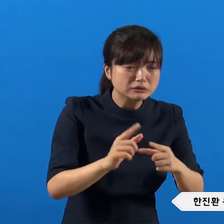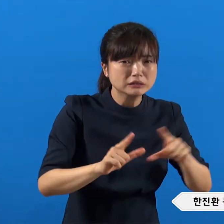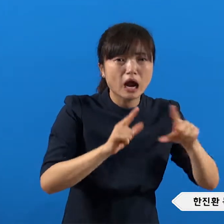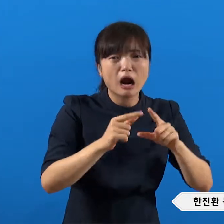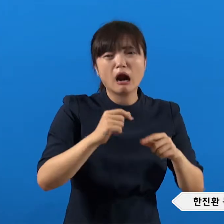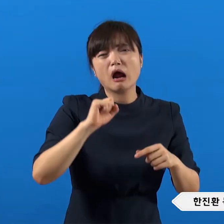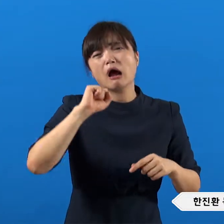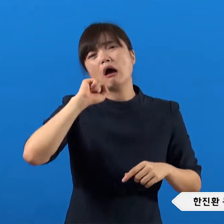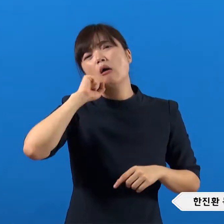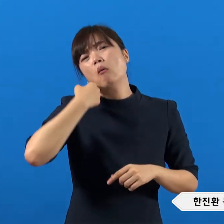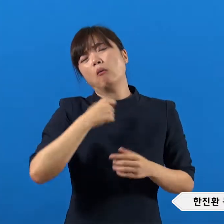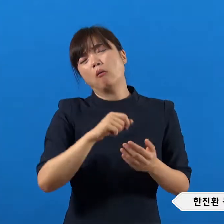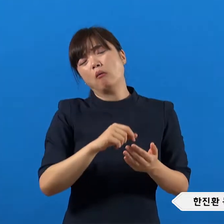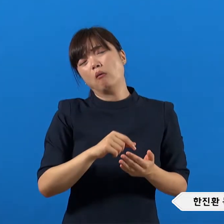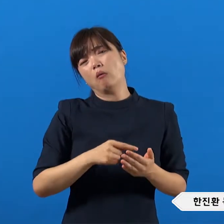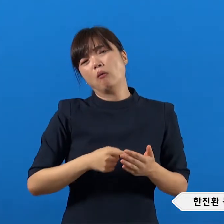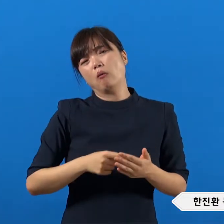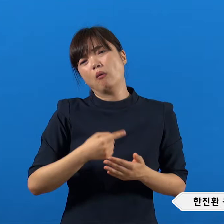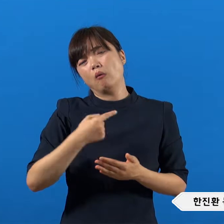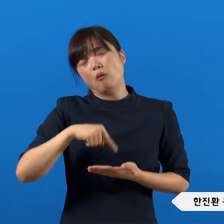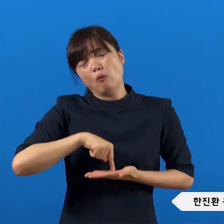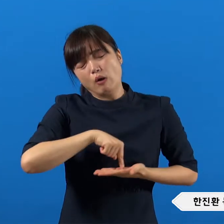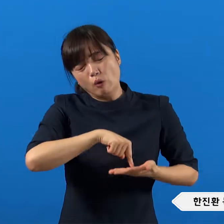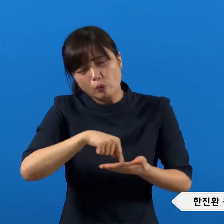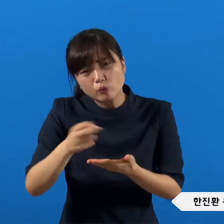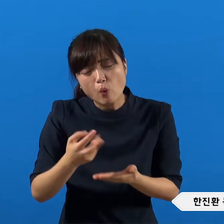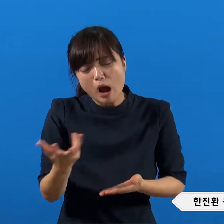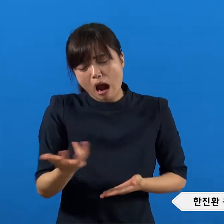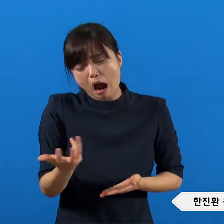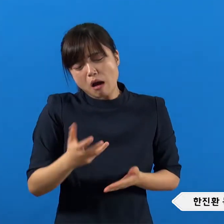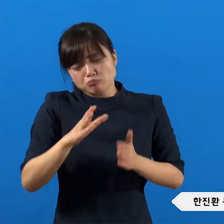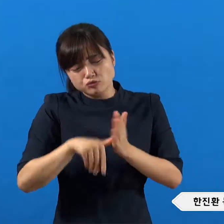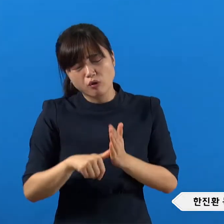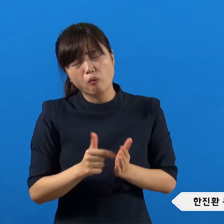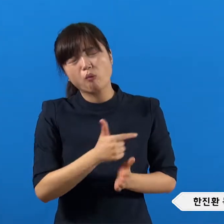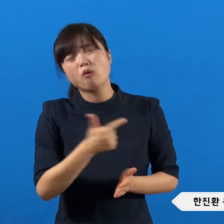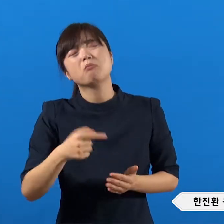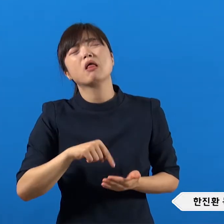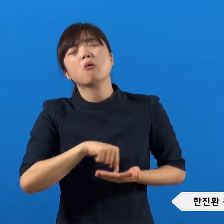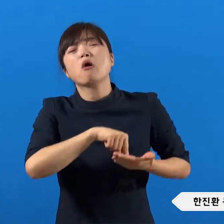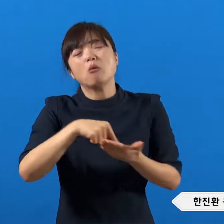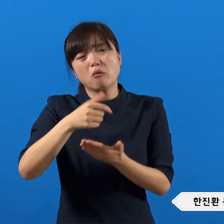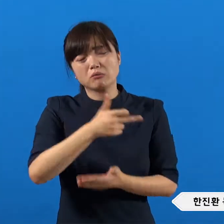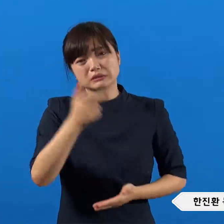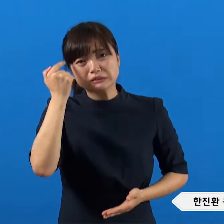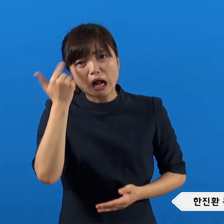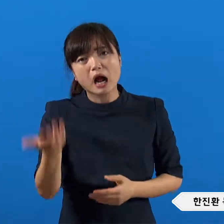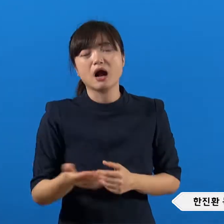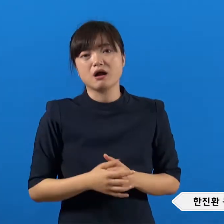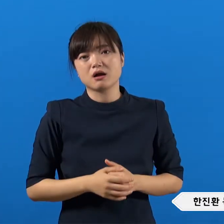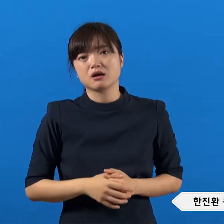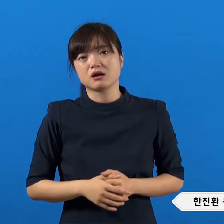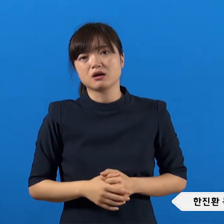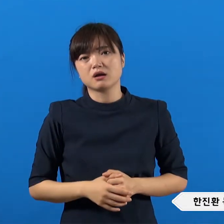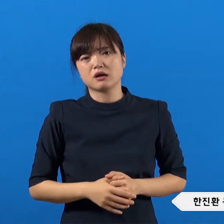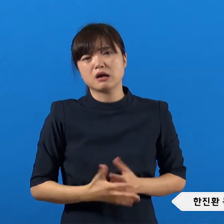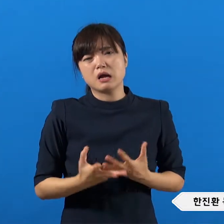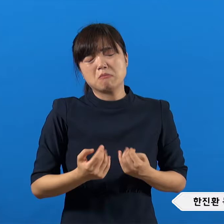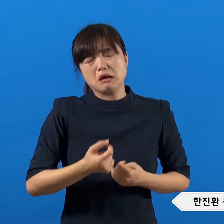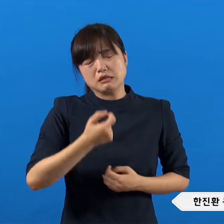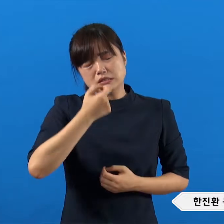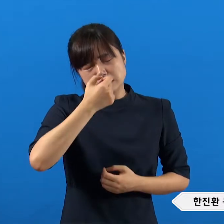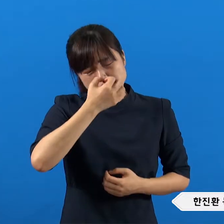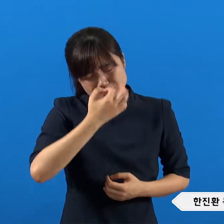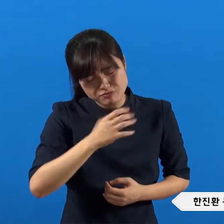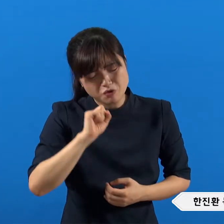외로웠겠습니까? 혼자 끙끙 앓아 누워 있을 때 얼마나 외로웠을까요? 얼마나 많은